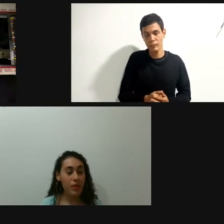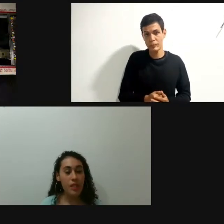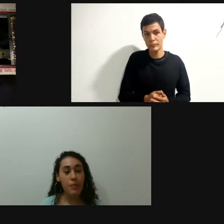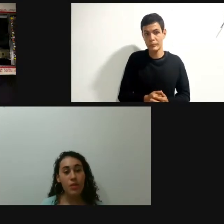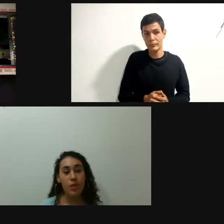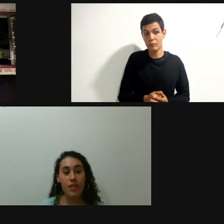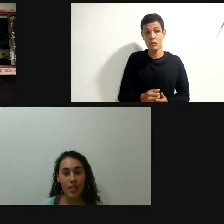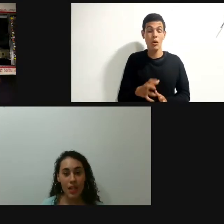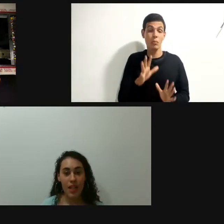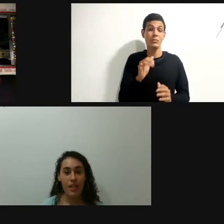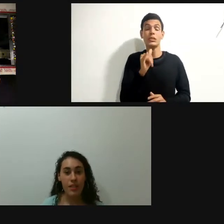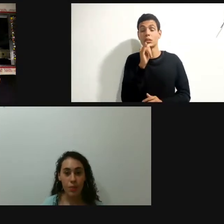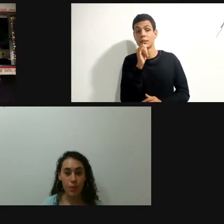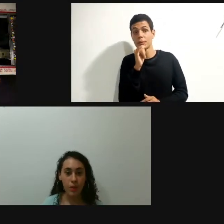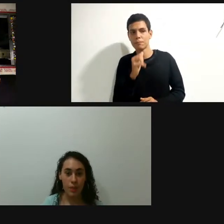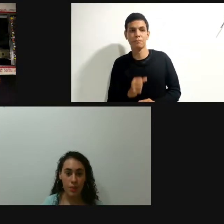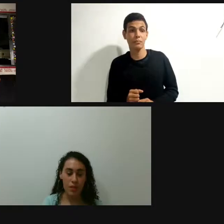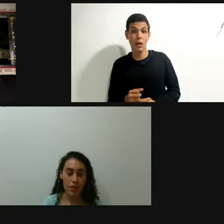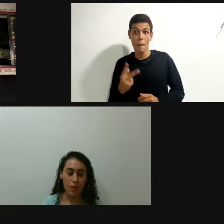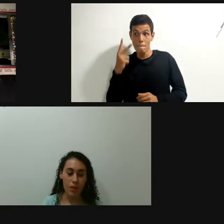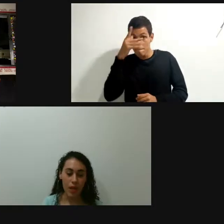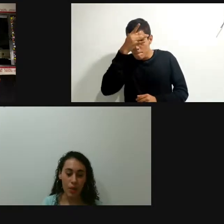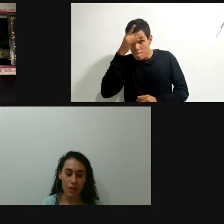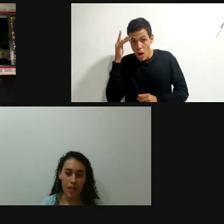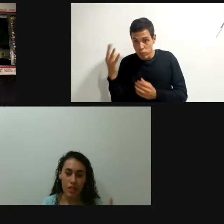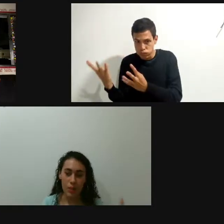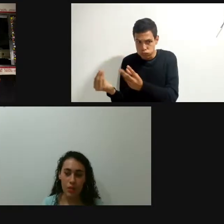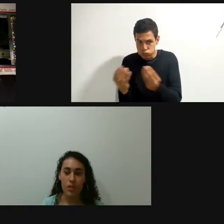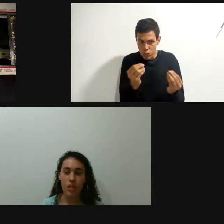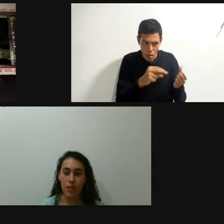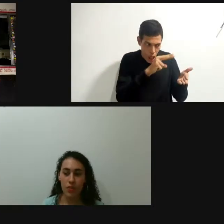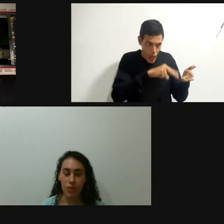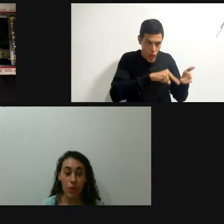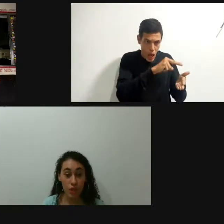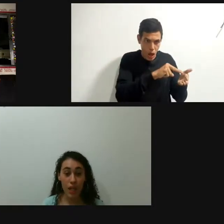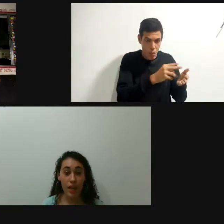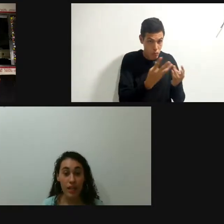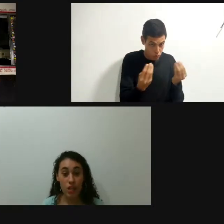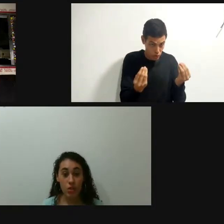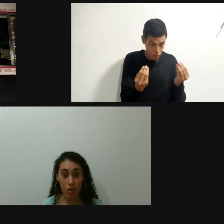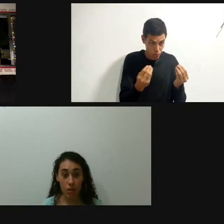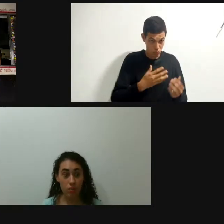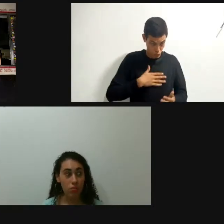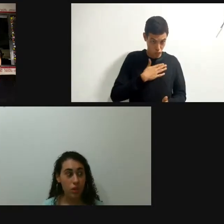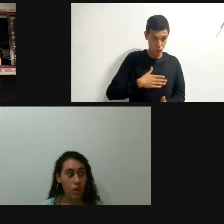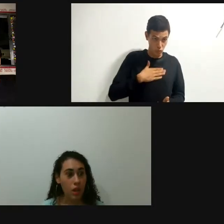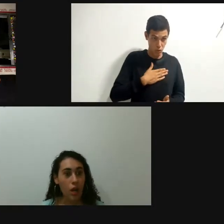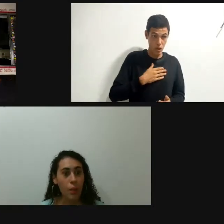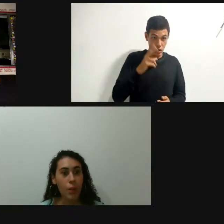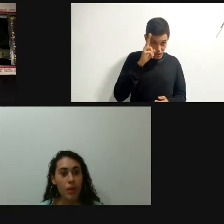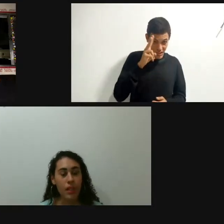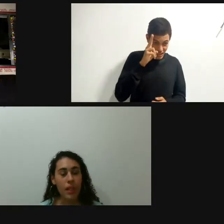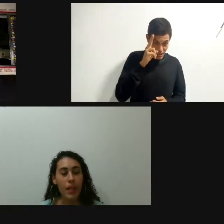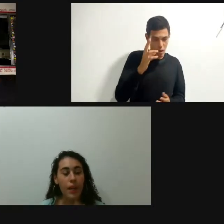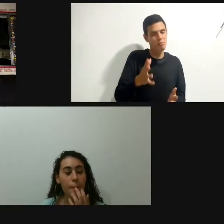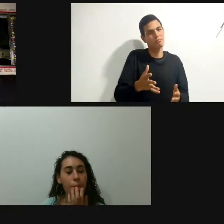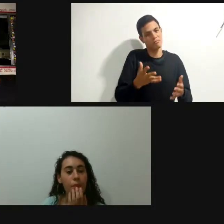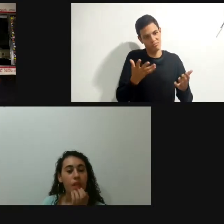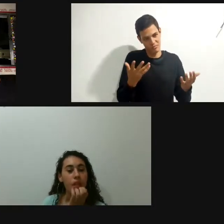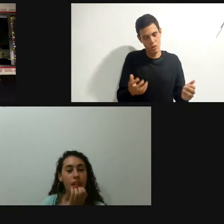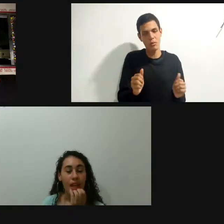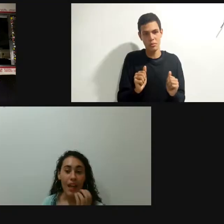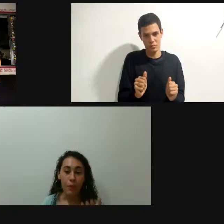se muitas pessoas lerem, se muitas pessoas, a quantidade de pessoas que gostarem da história.